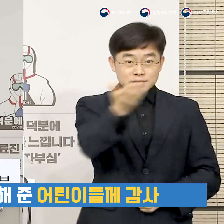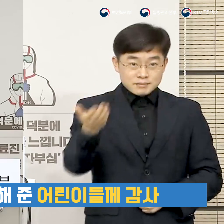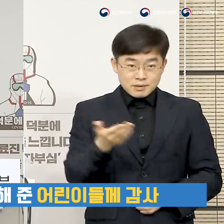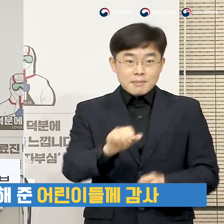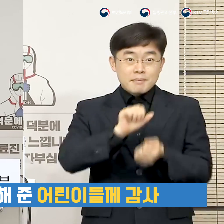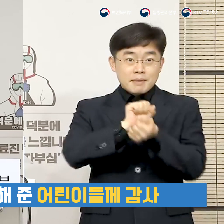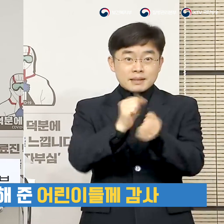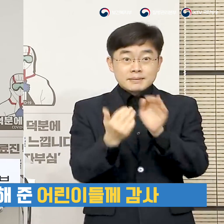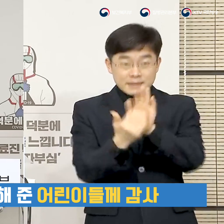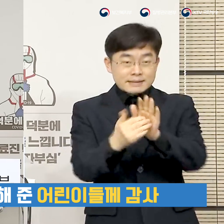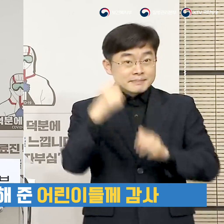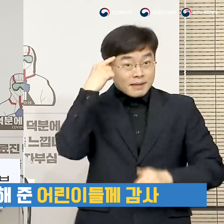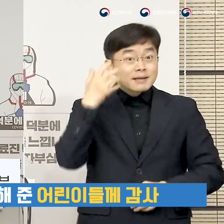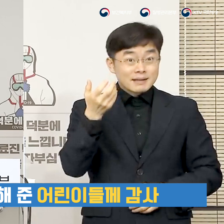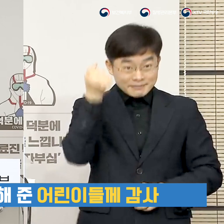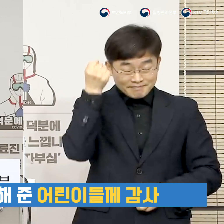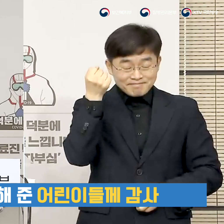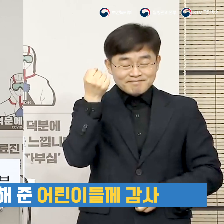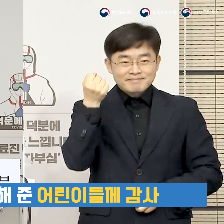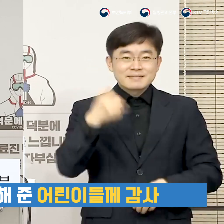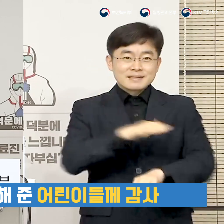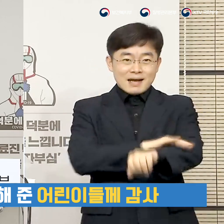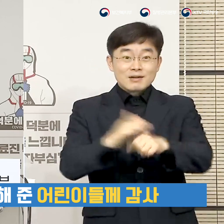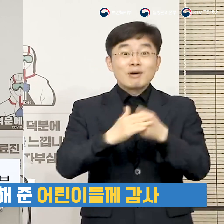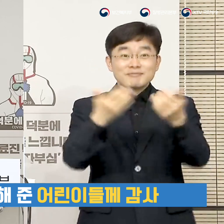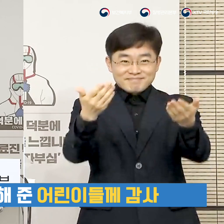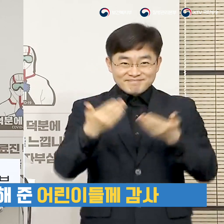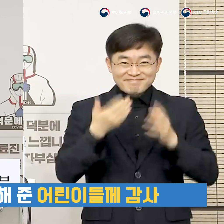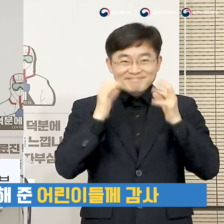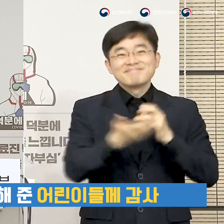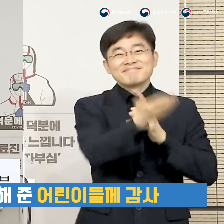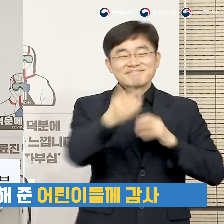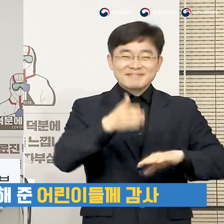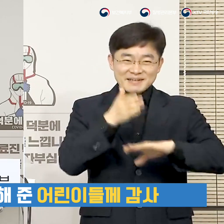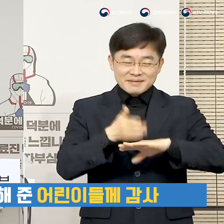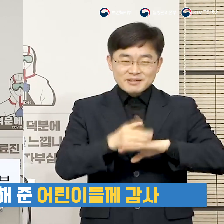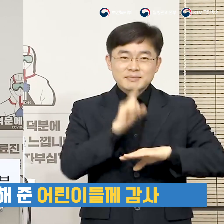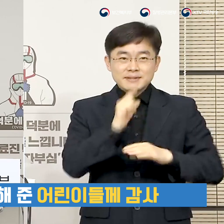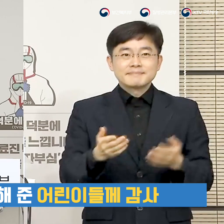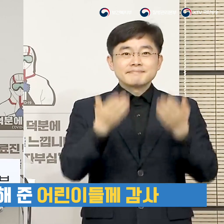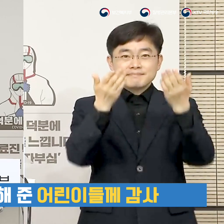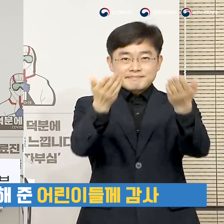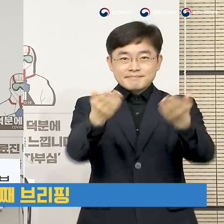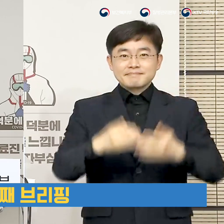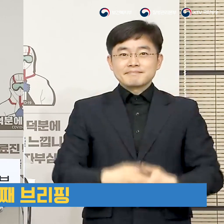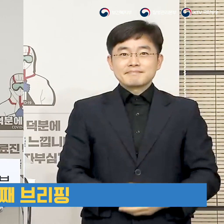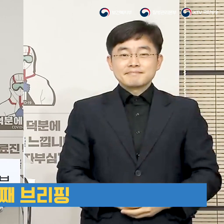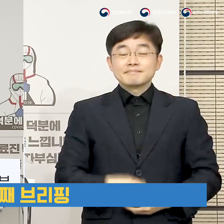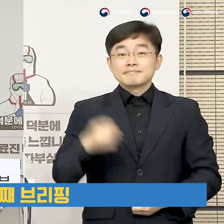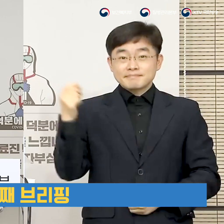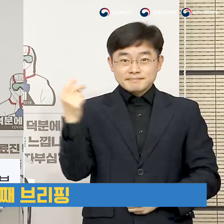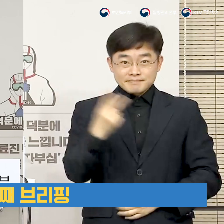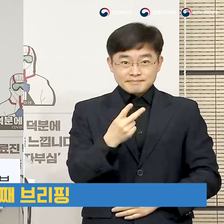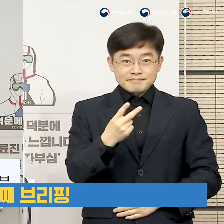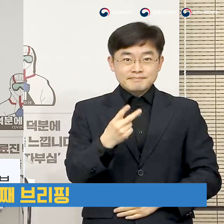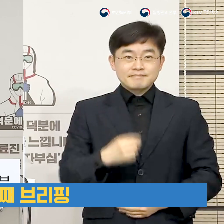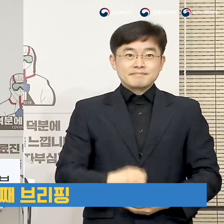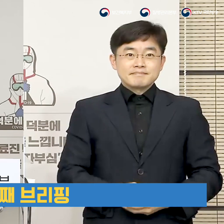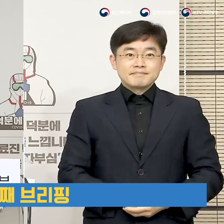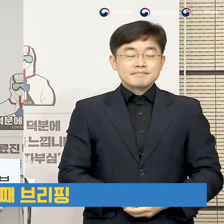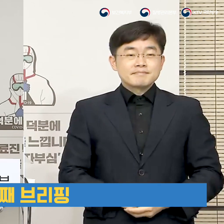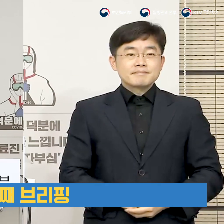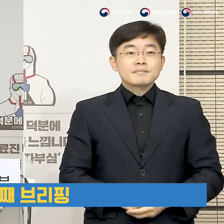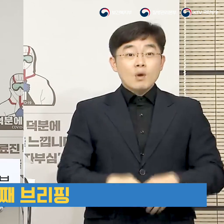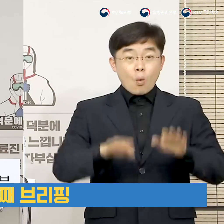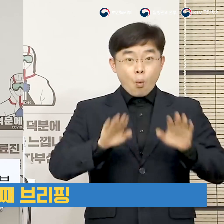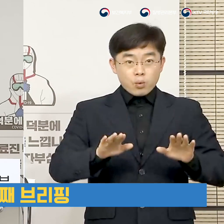적극 협력해 주신 어린이들께도 고맙다는 말을 전하였습니다. 또한 박 차장께서는